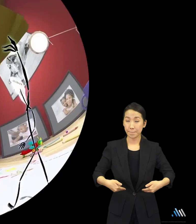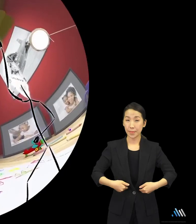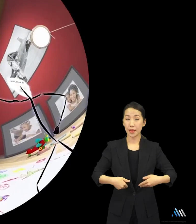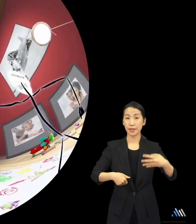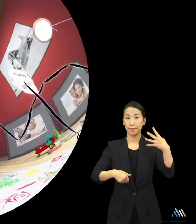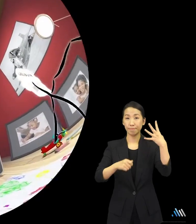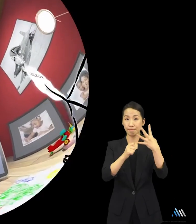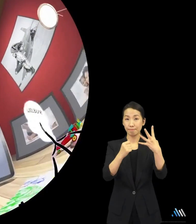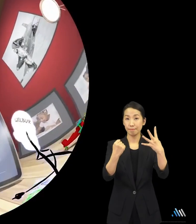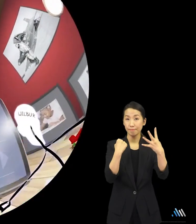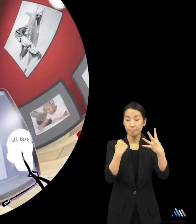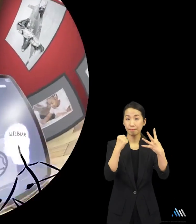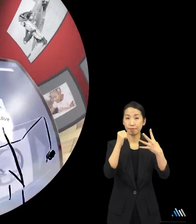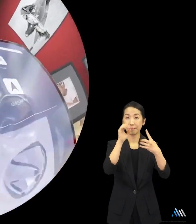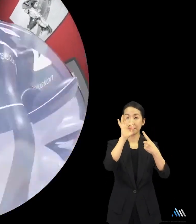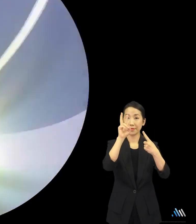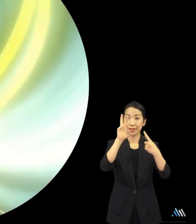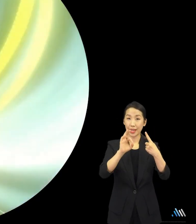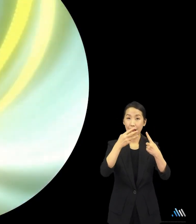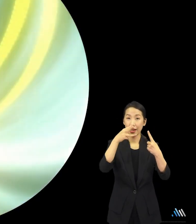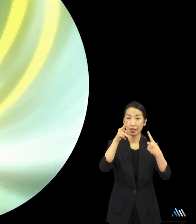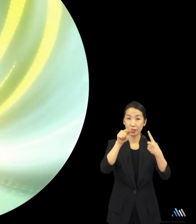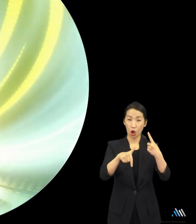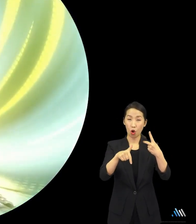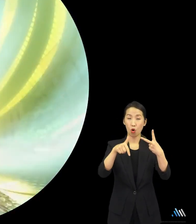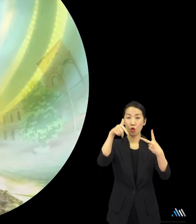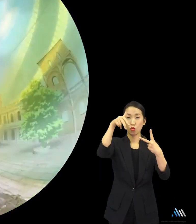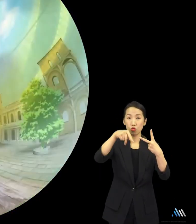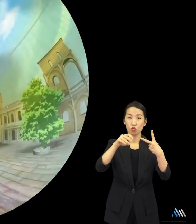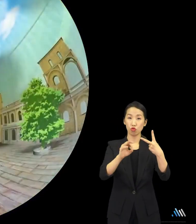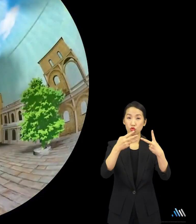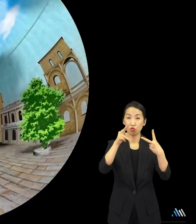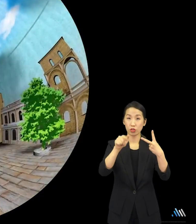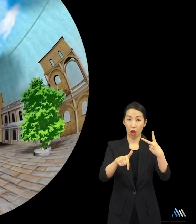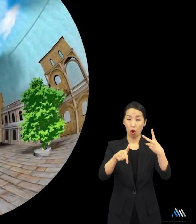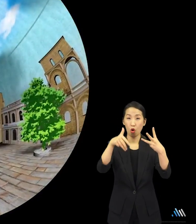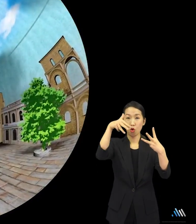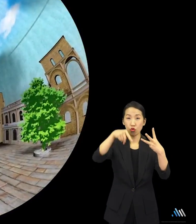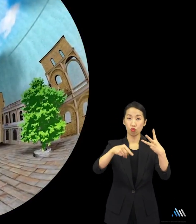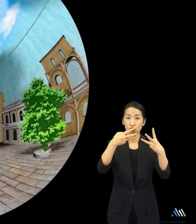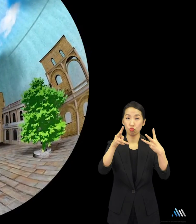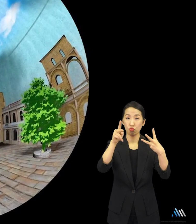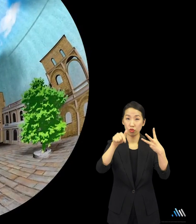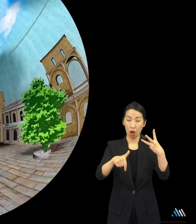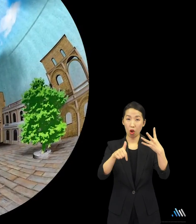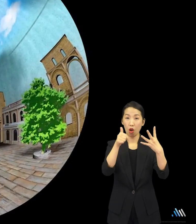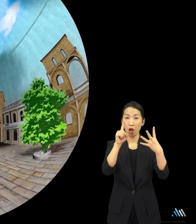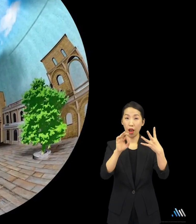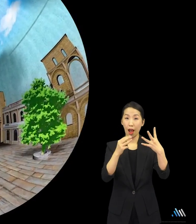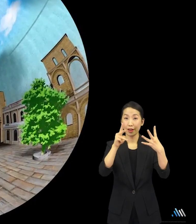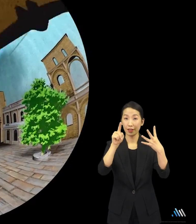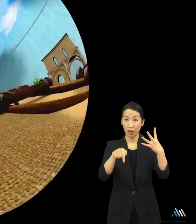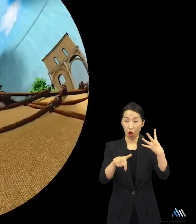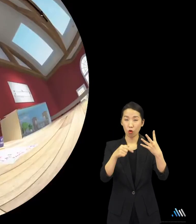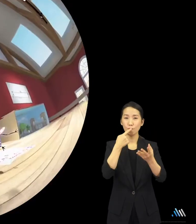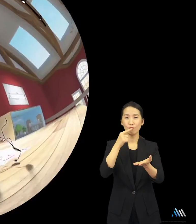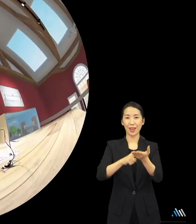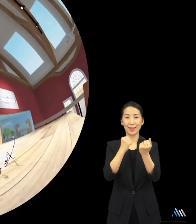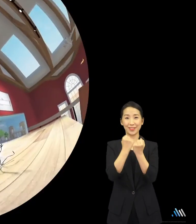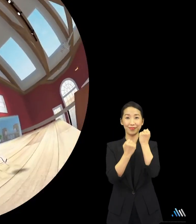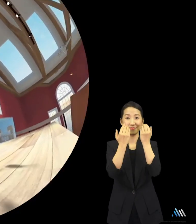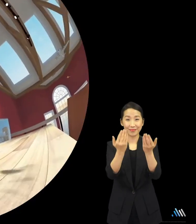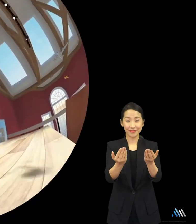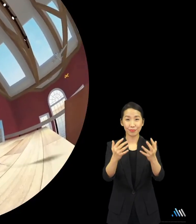힘, 양력, 중력, 추력, 항력이 어떤 것인지 알게 쉽게 설명해 줍니다.